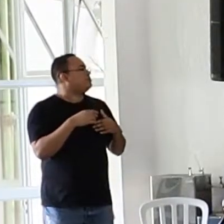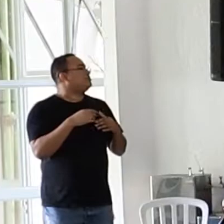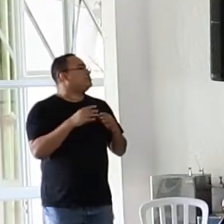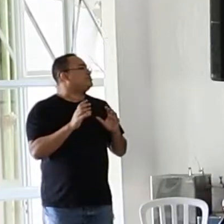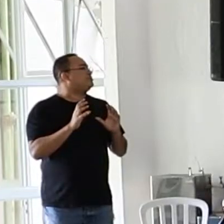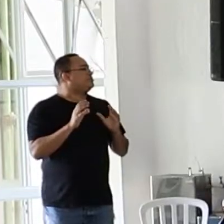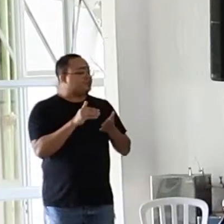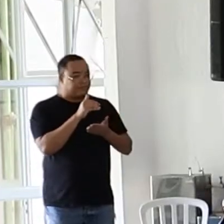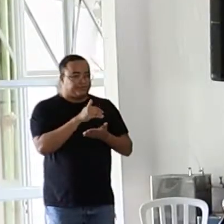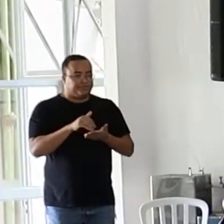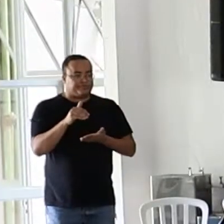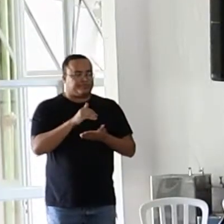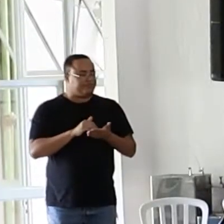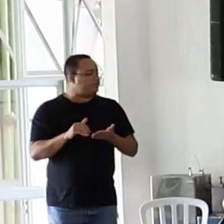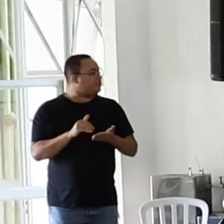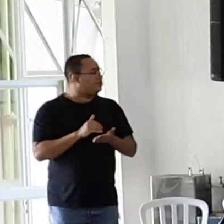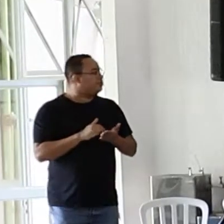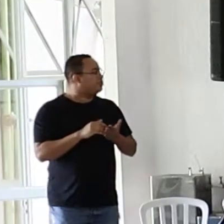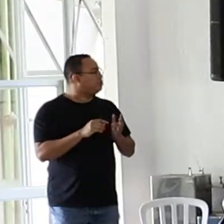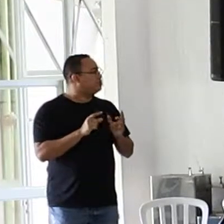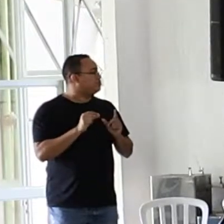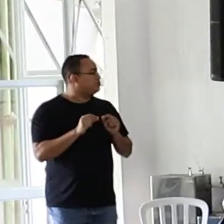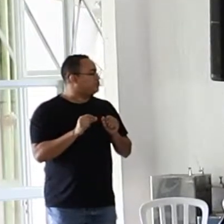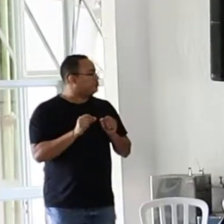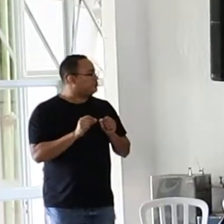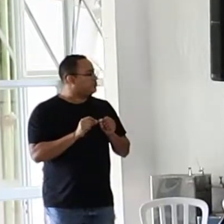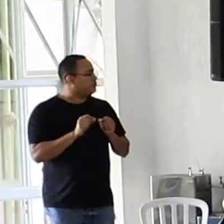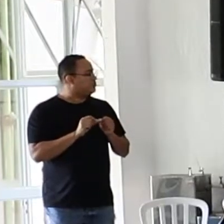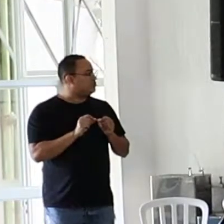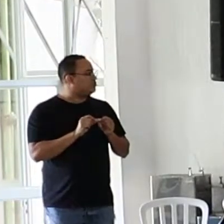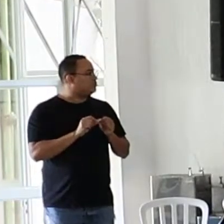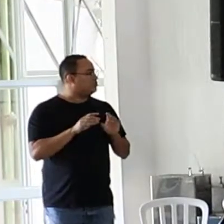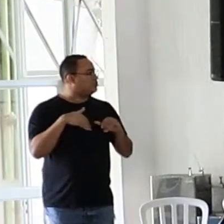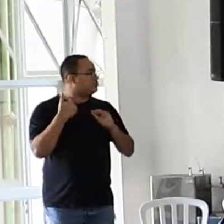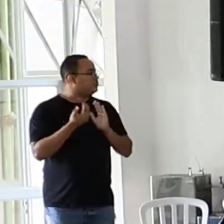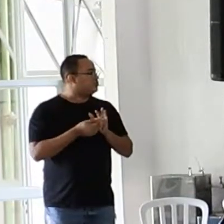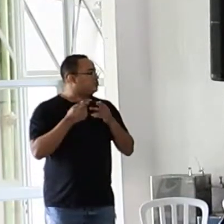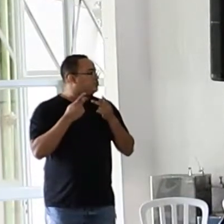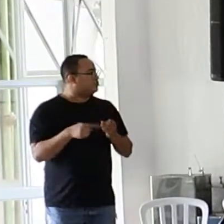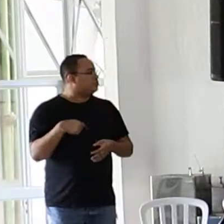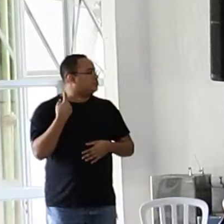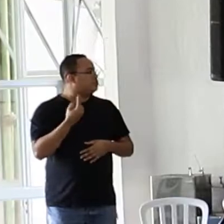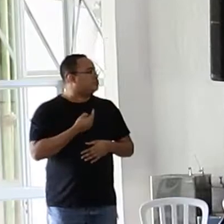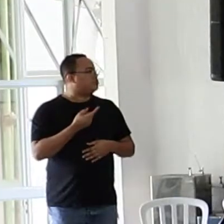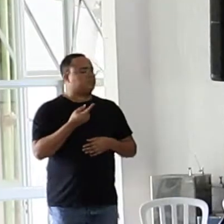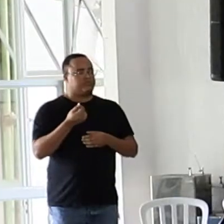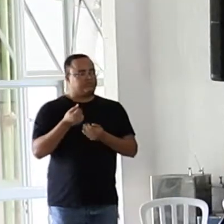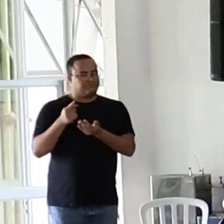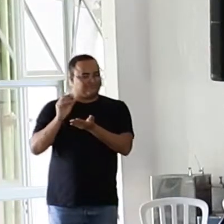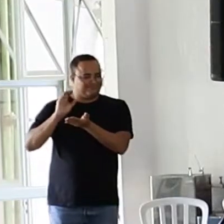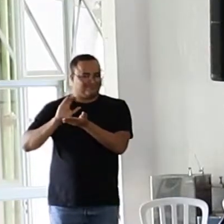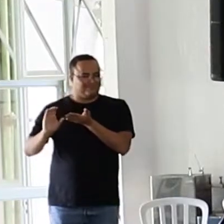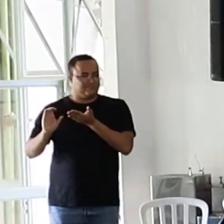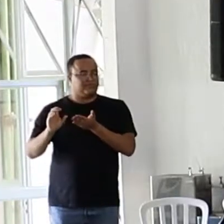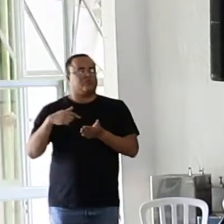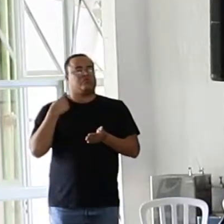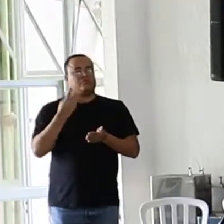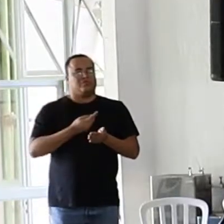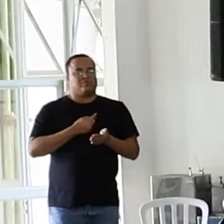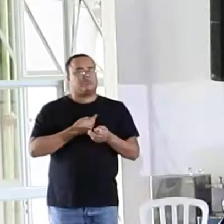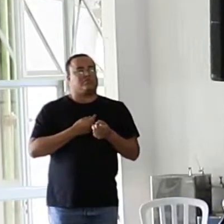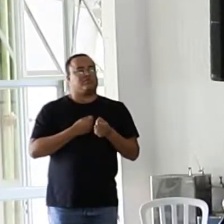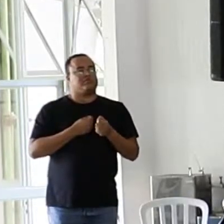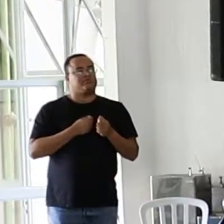fato a secretaria que executou todos os projetos que a gente destinou e nem anda que a gente